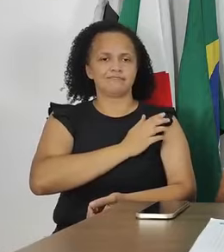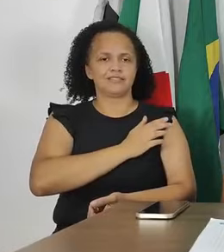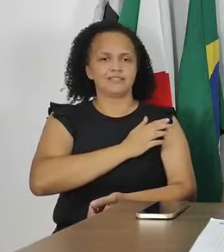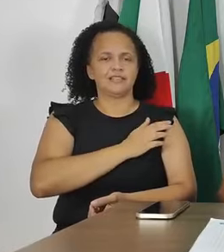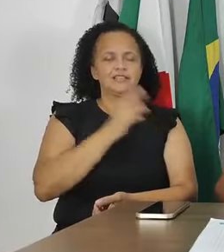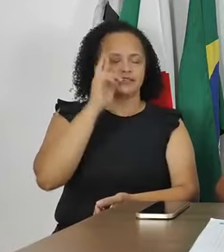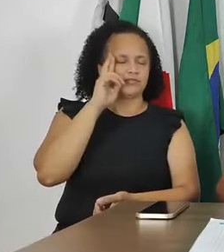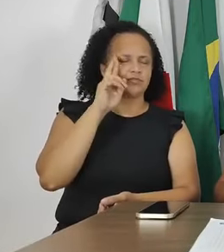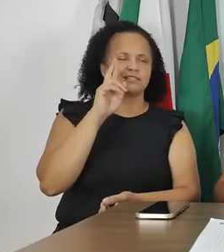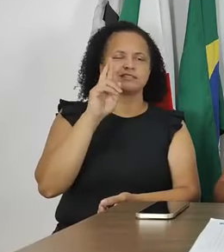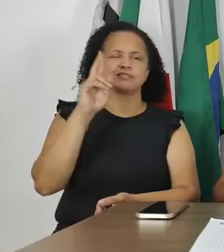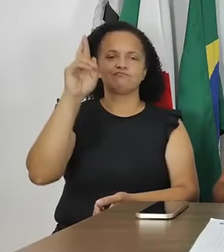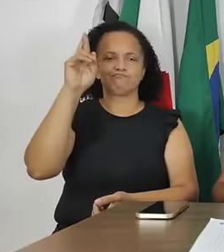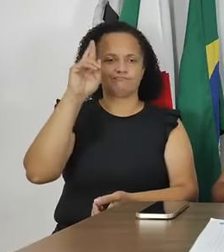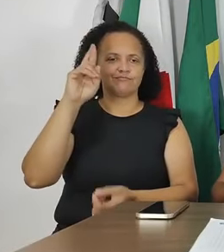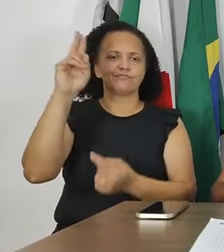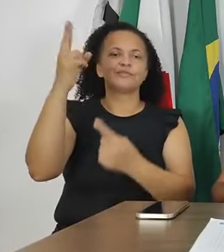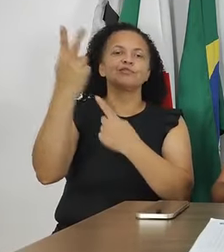momento da adversidade,